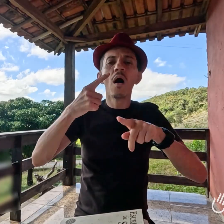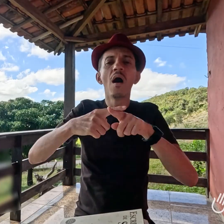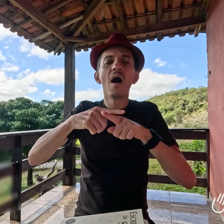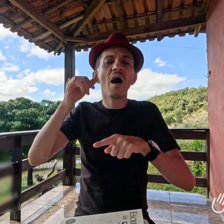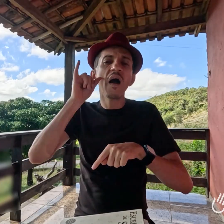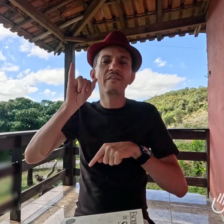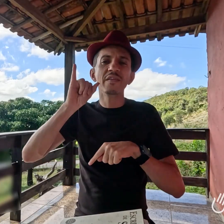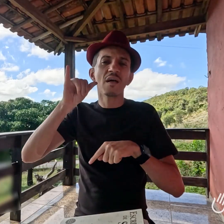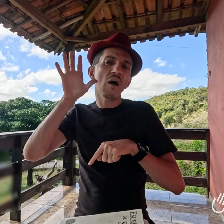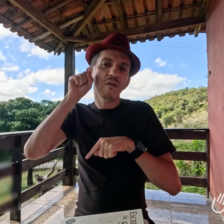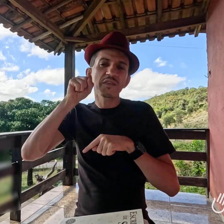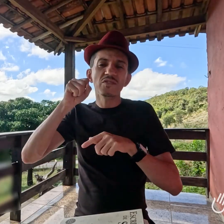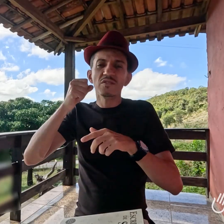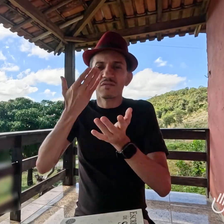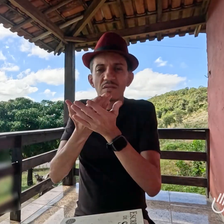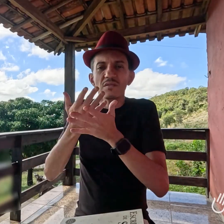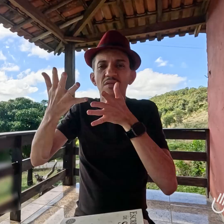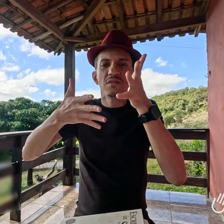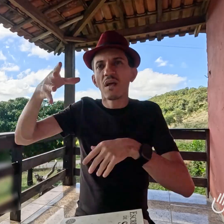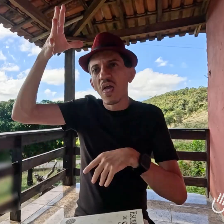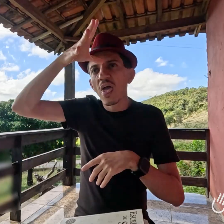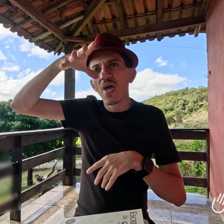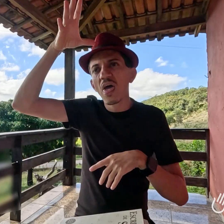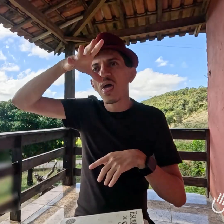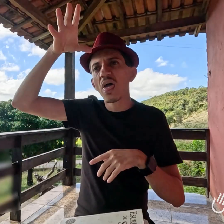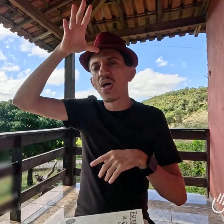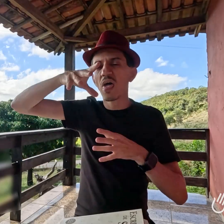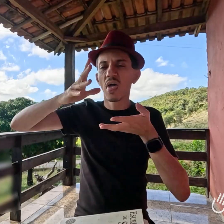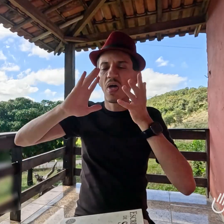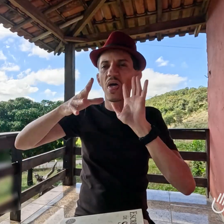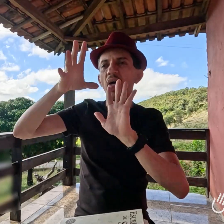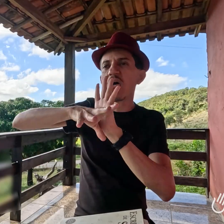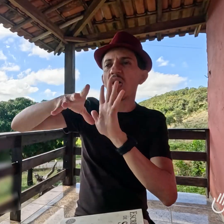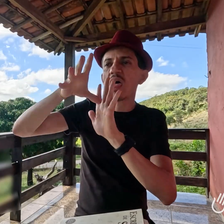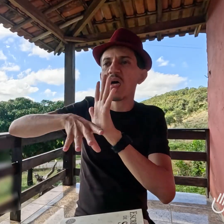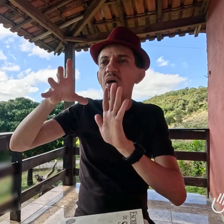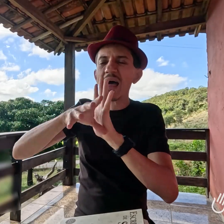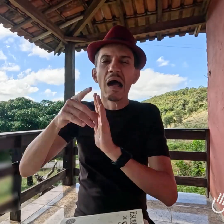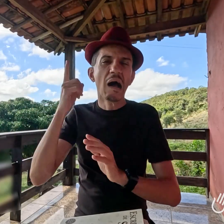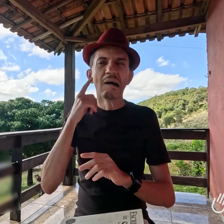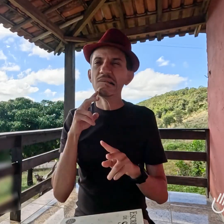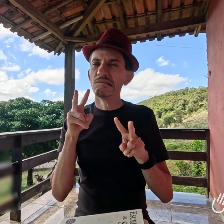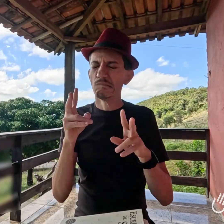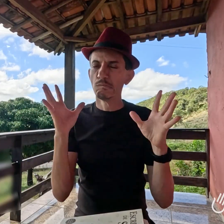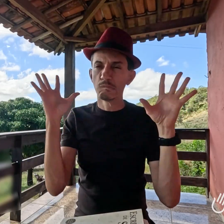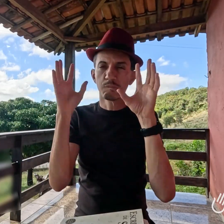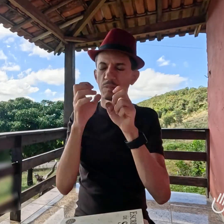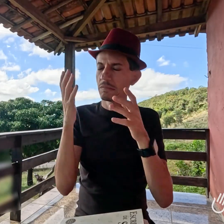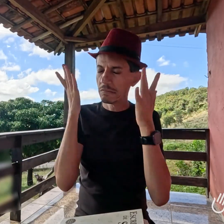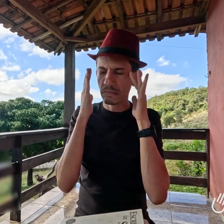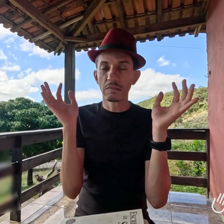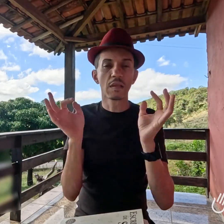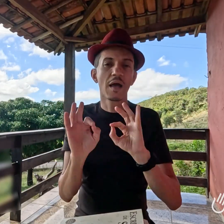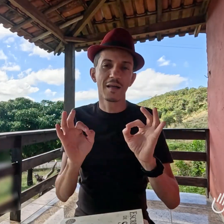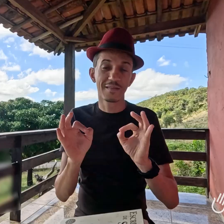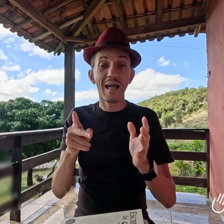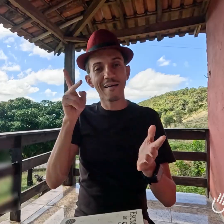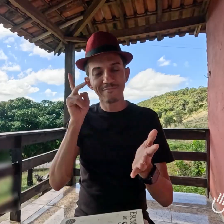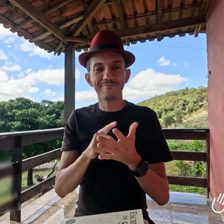a se desenvolverem ainda mais na Libras e na escrita de sinais, mas mais do que isso, se você é ouvinte, você